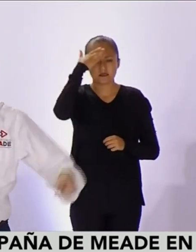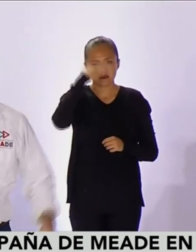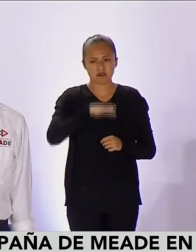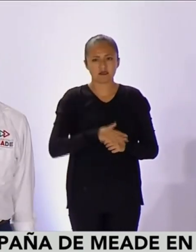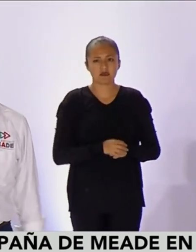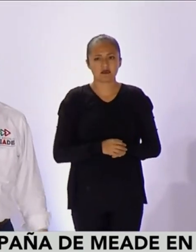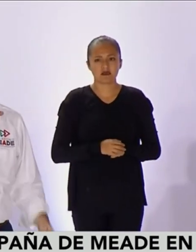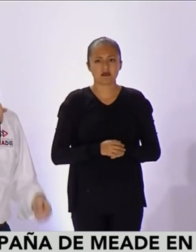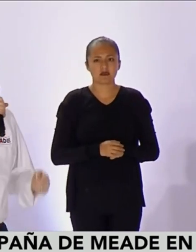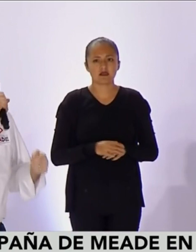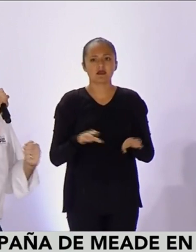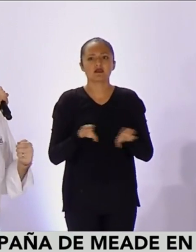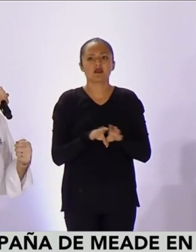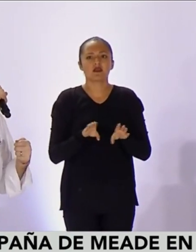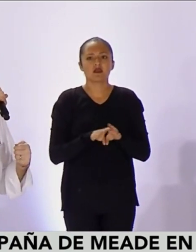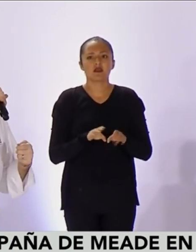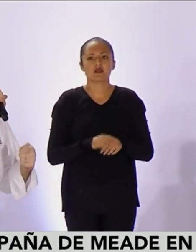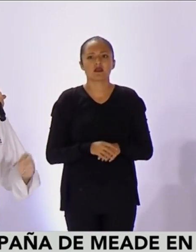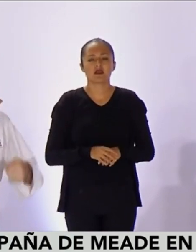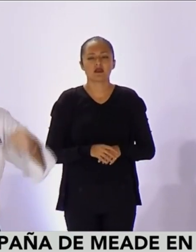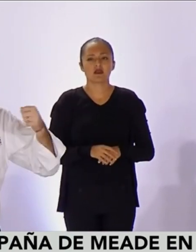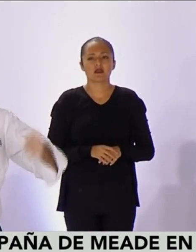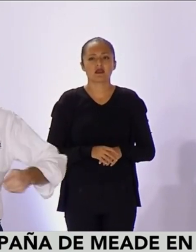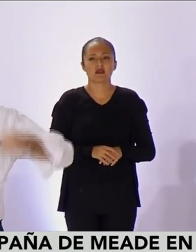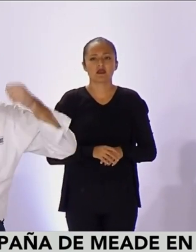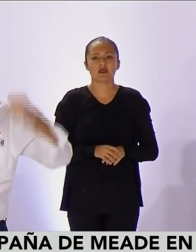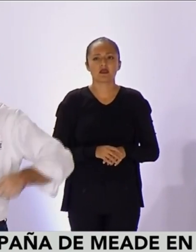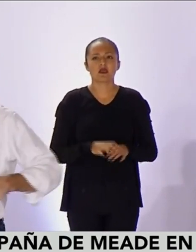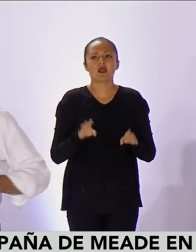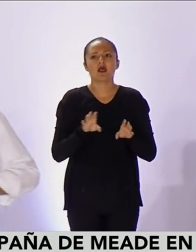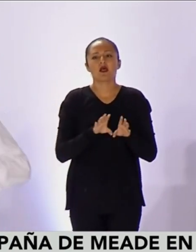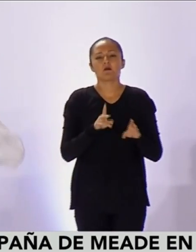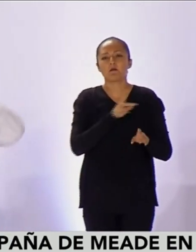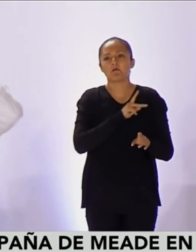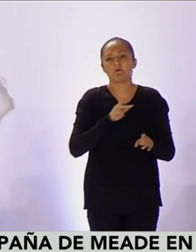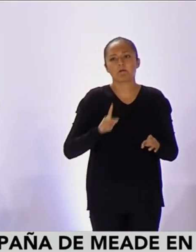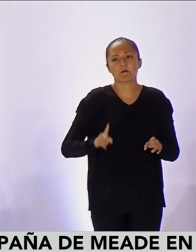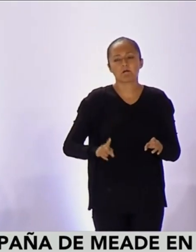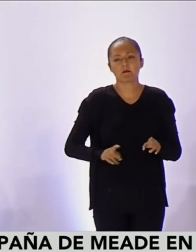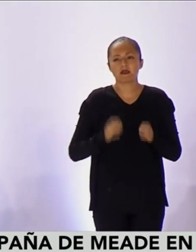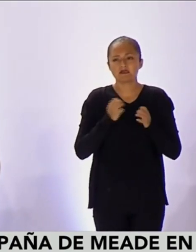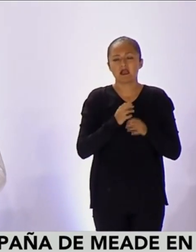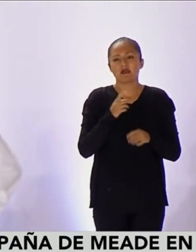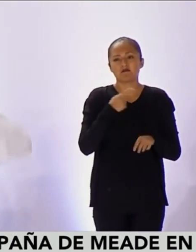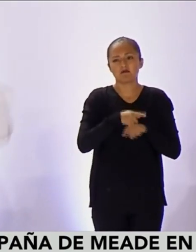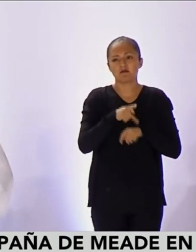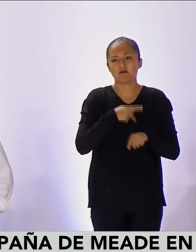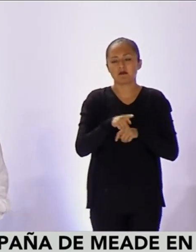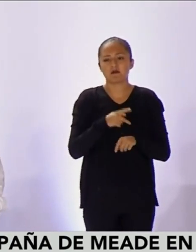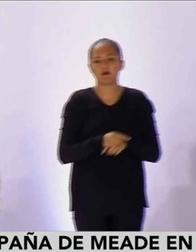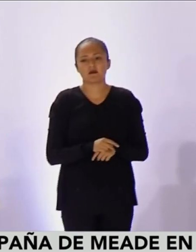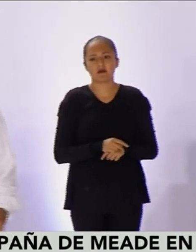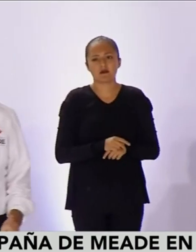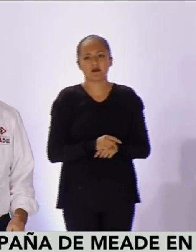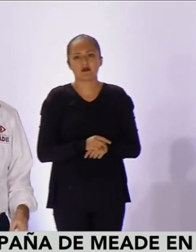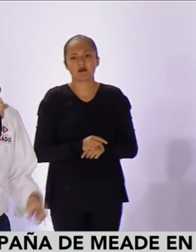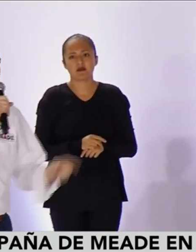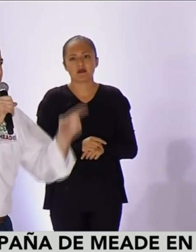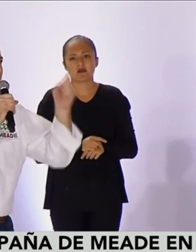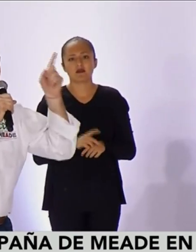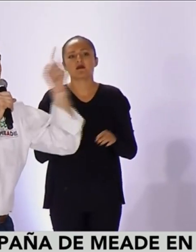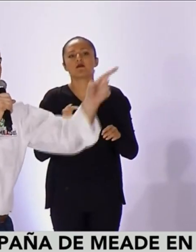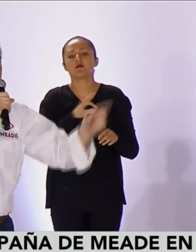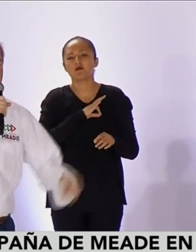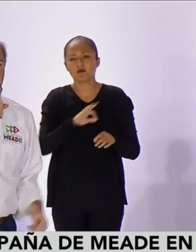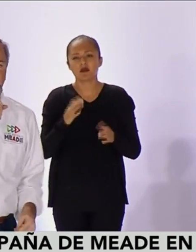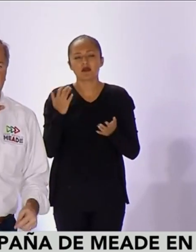sabemos como entonces que la patria está en riesgo. Y por ella vamos a ganar las